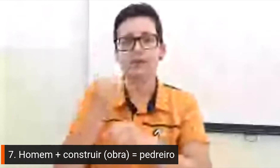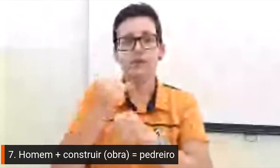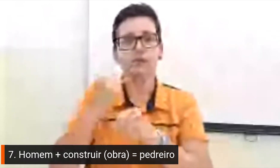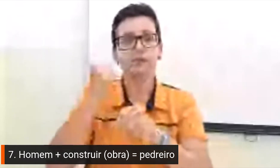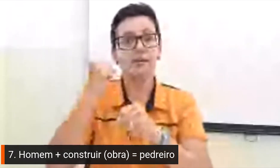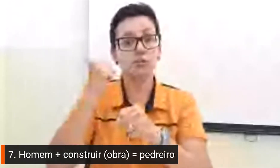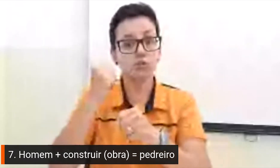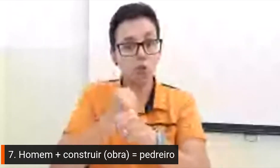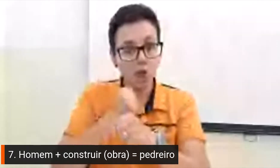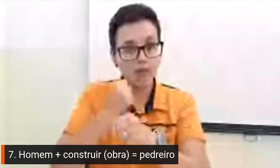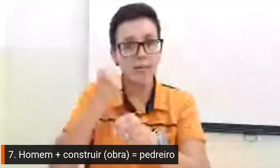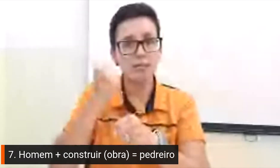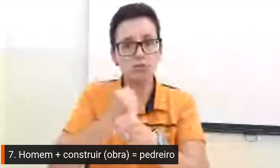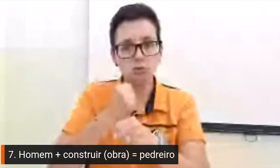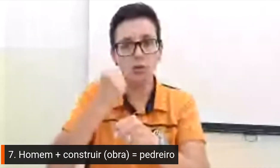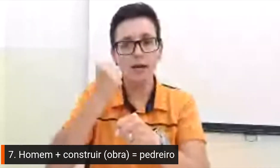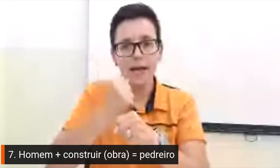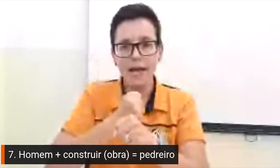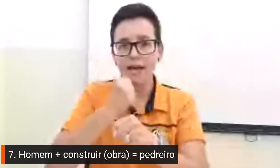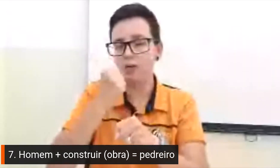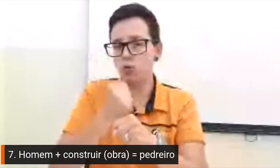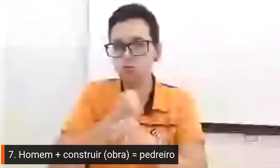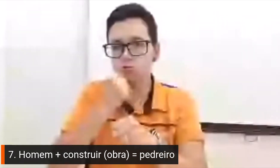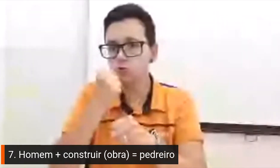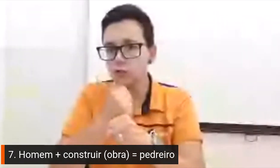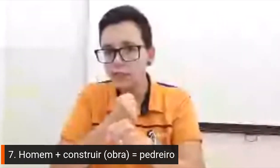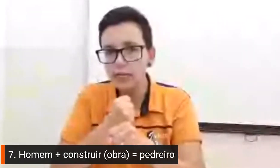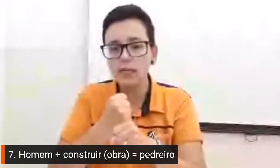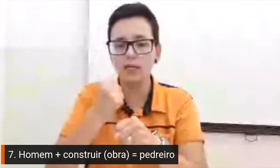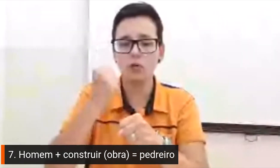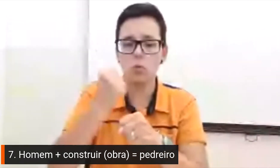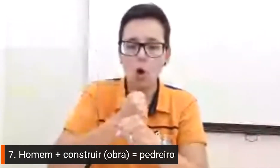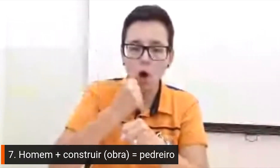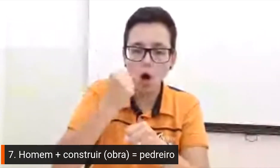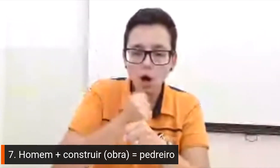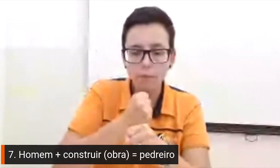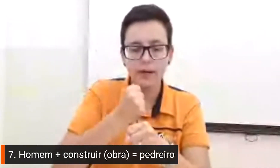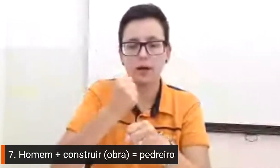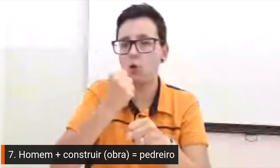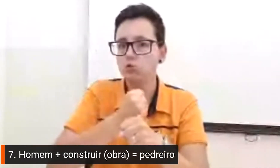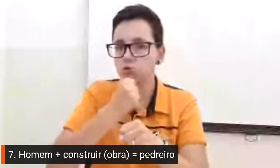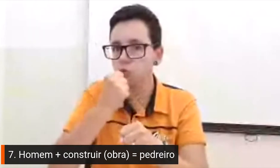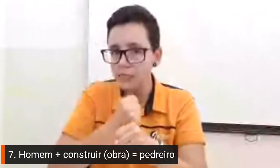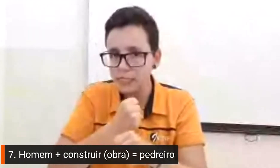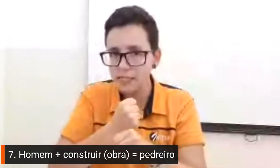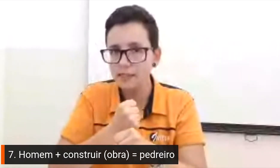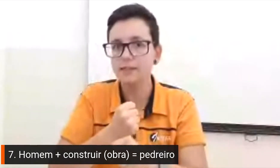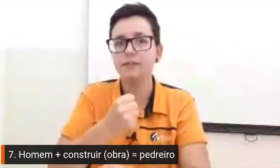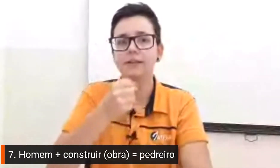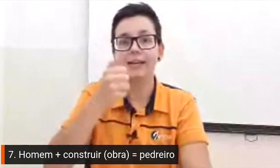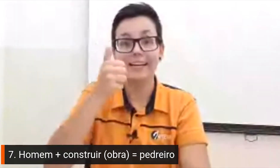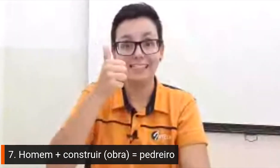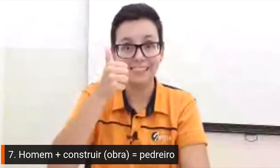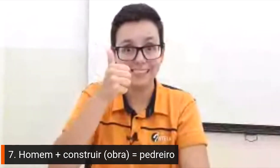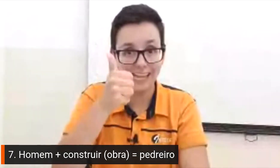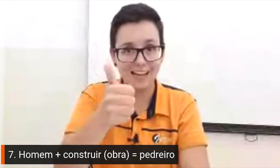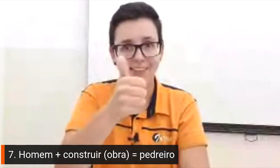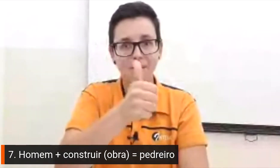se eu fizer só isso, é construção, obra, construir.